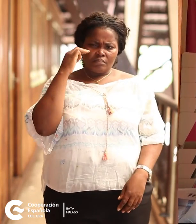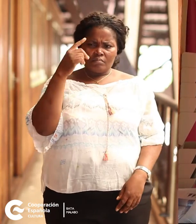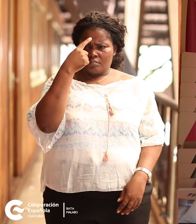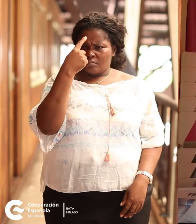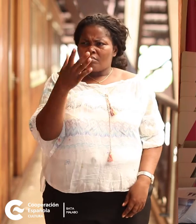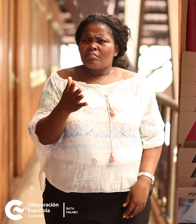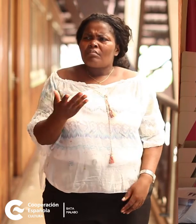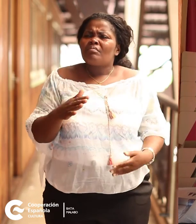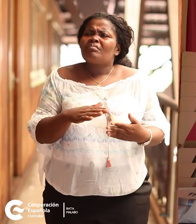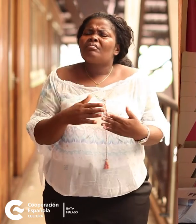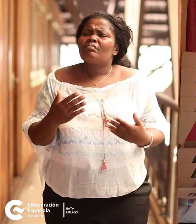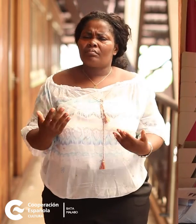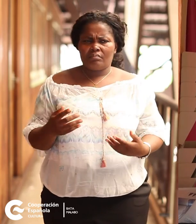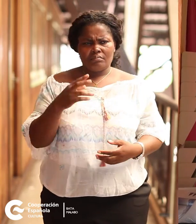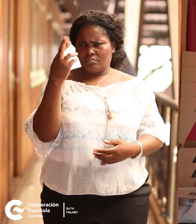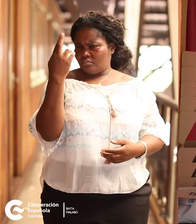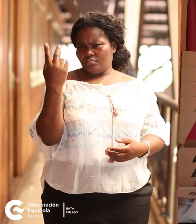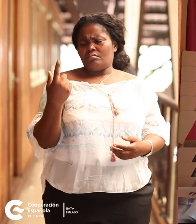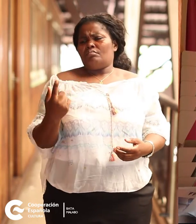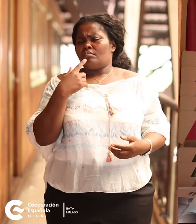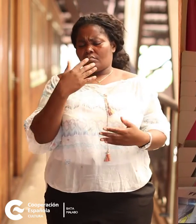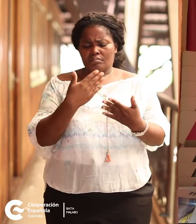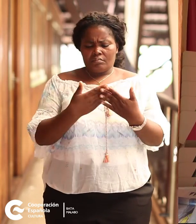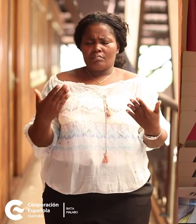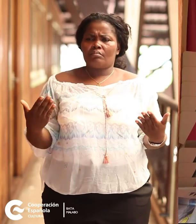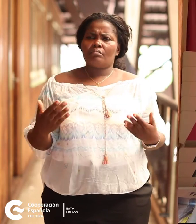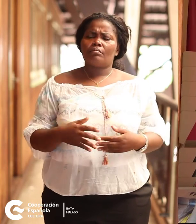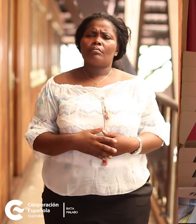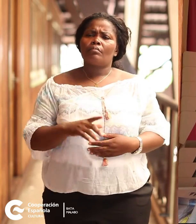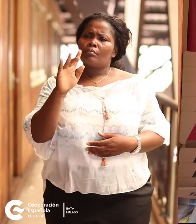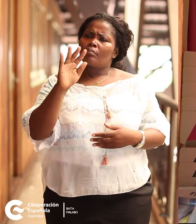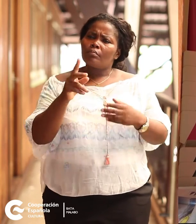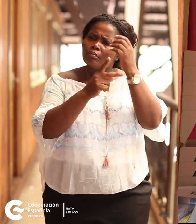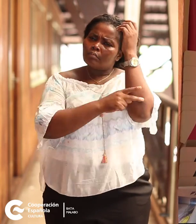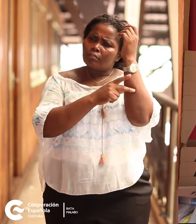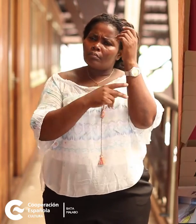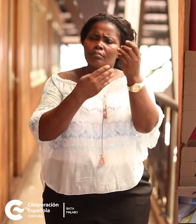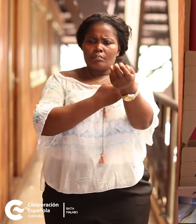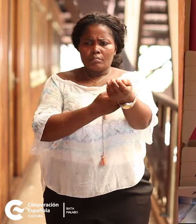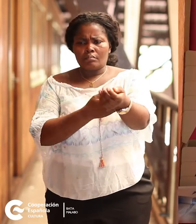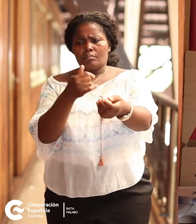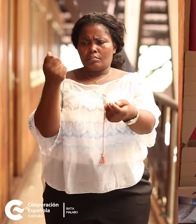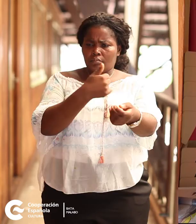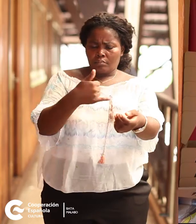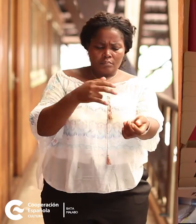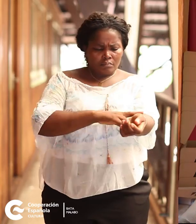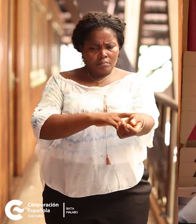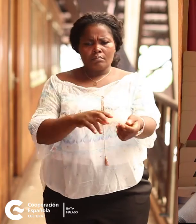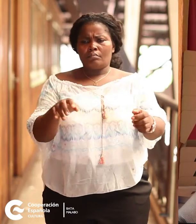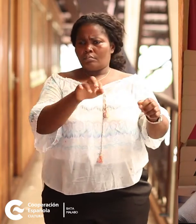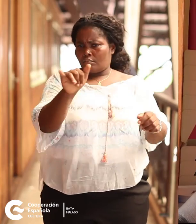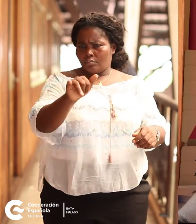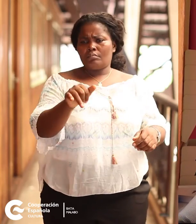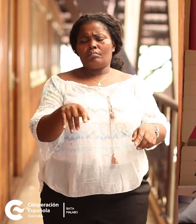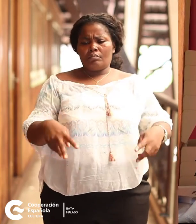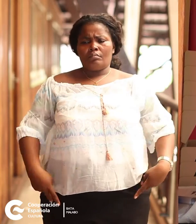se dio cuenta de que algo raro acababa de pasar. En su país, blancos y negros no